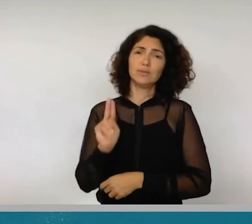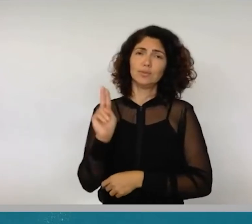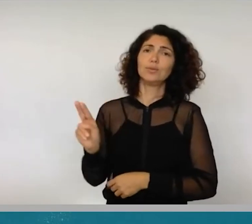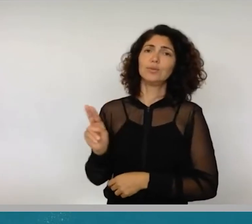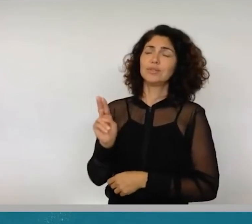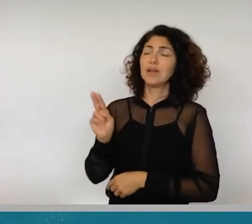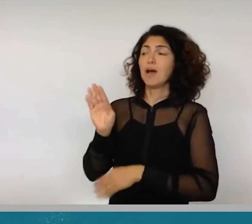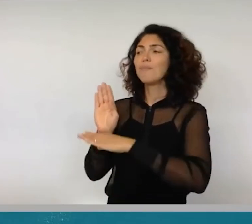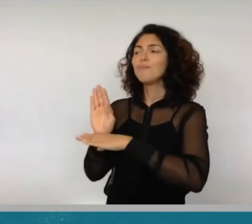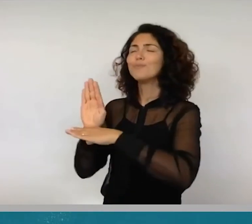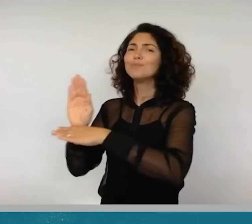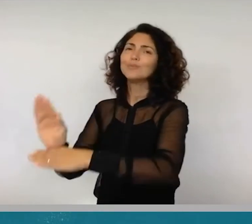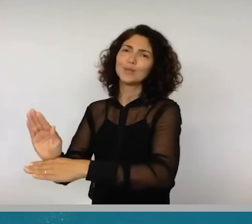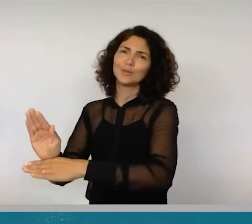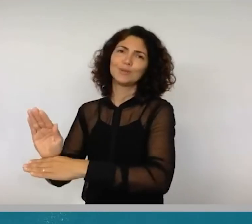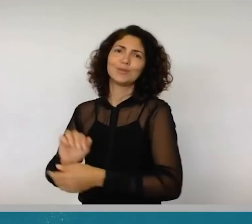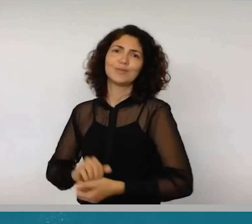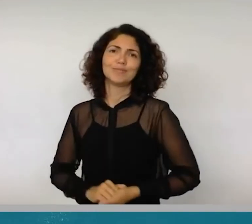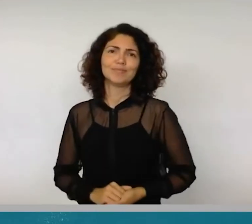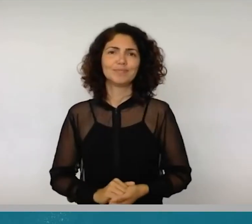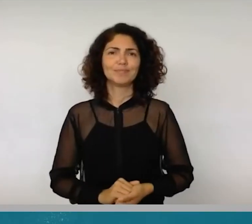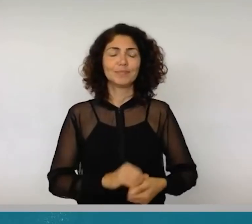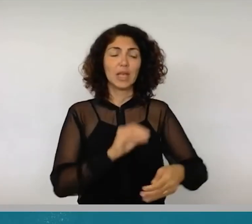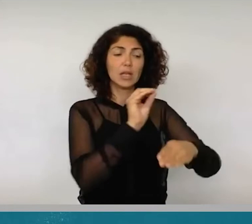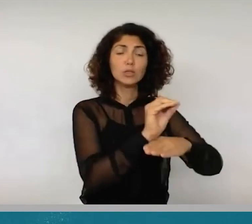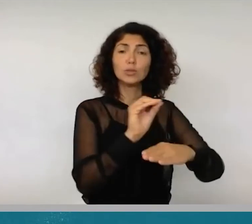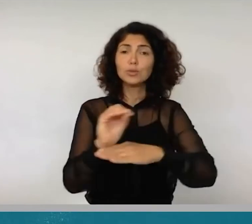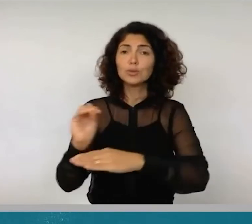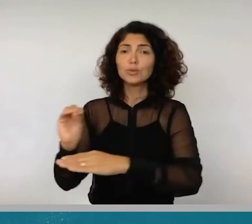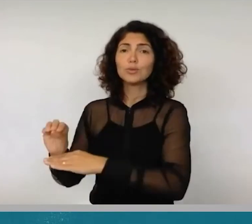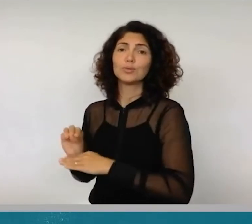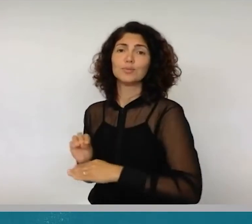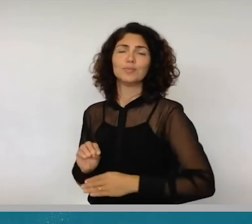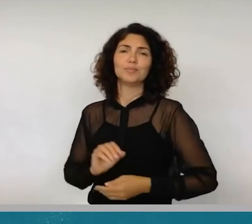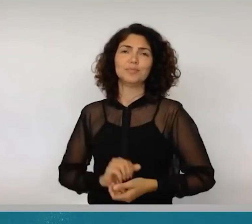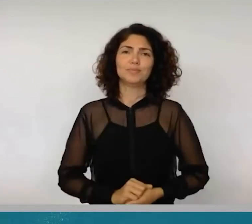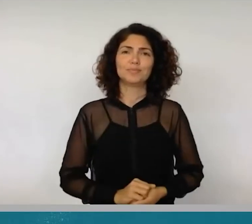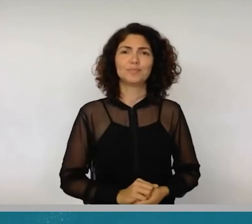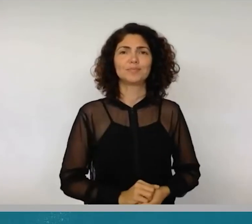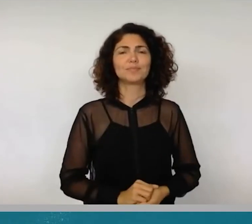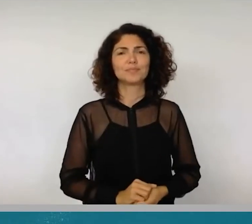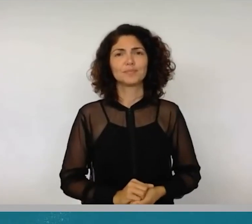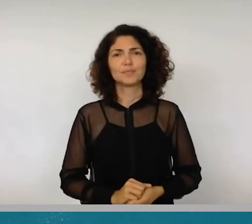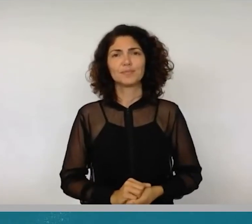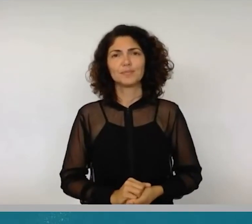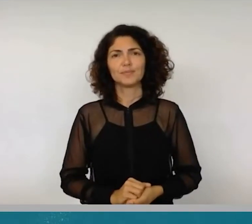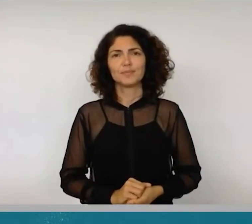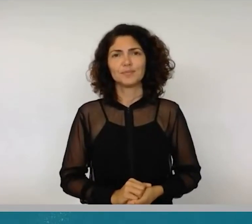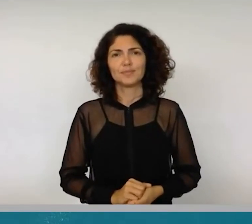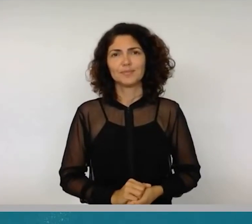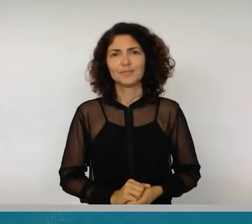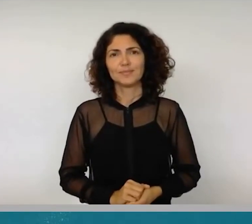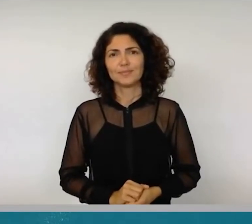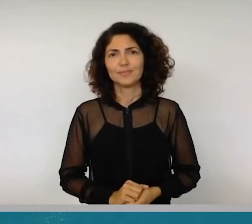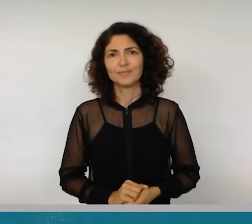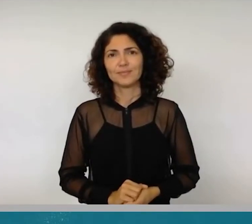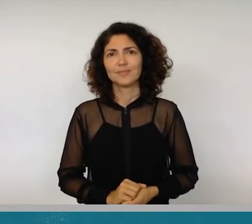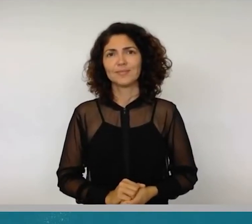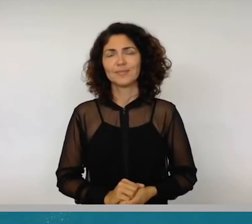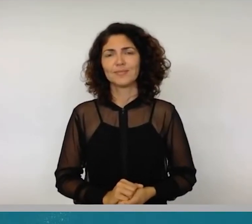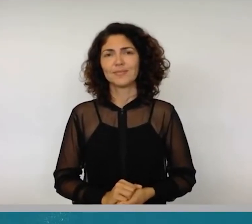para nós fruto celestial, né? Então, não vamos dar valor mais do que tem,